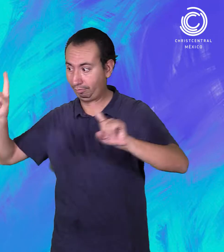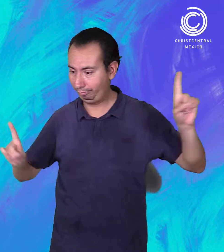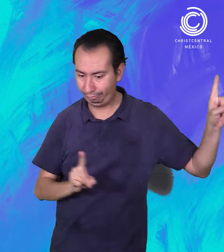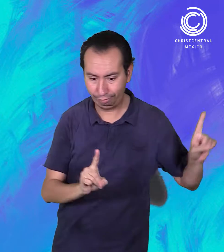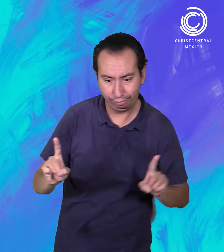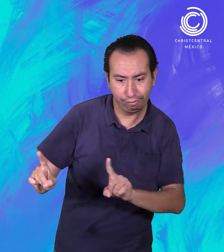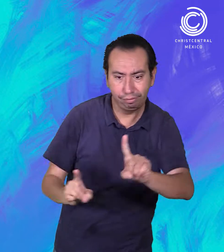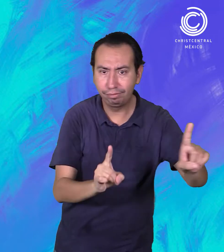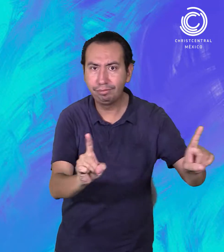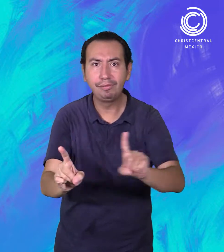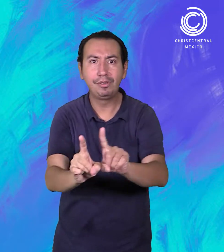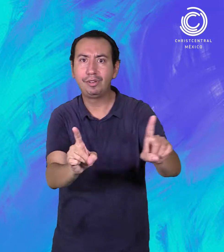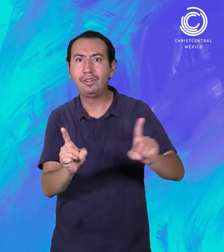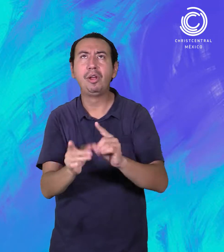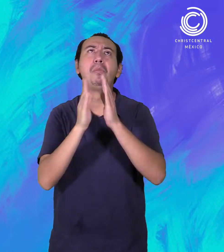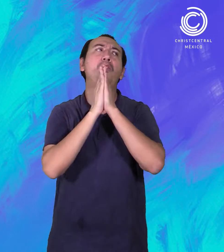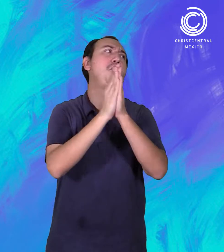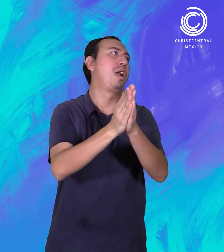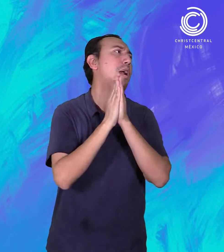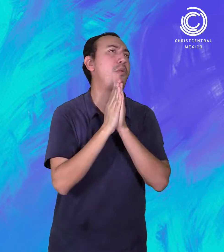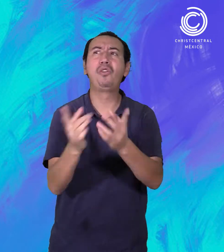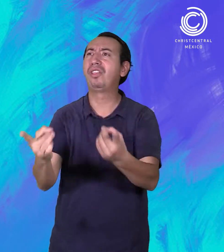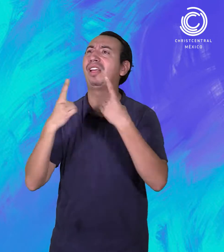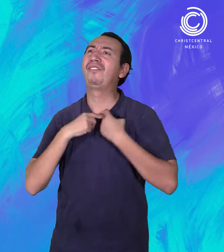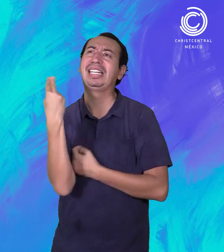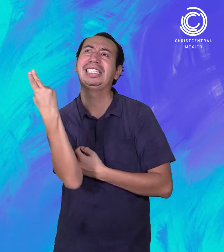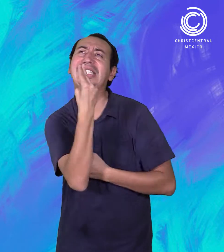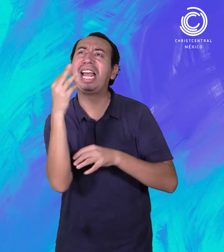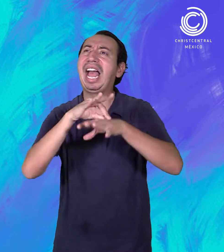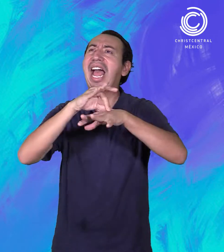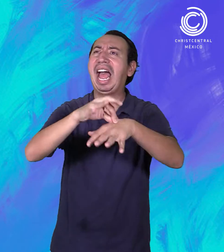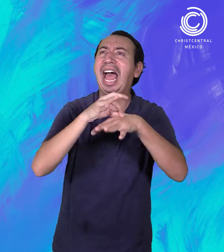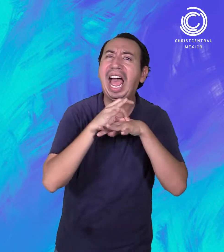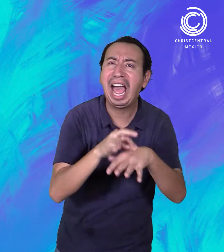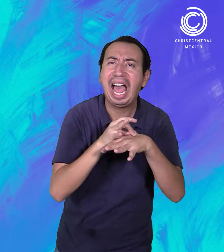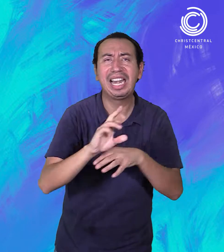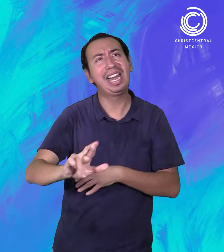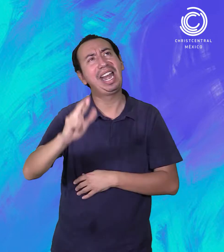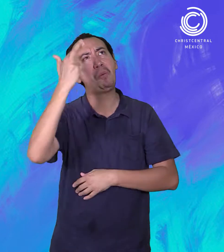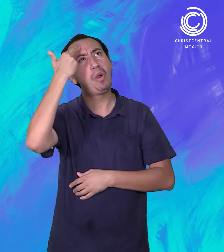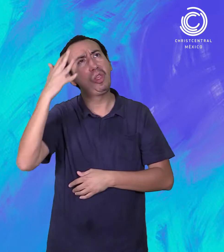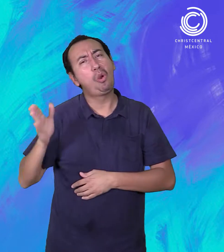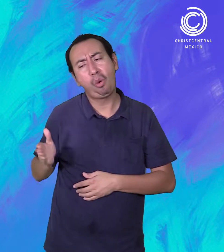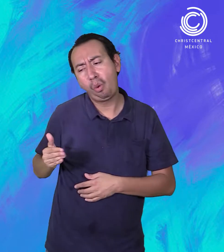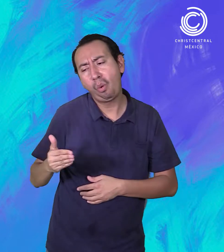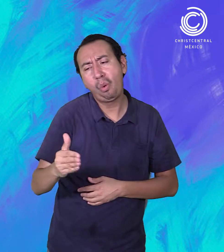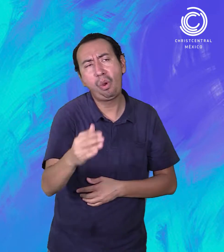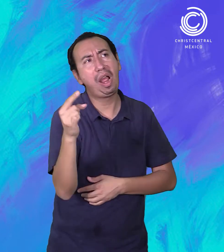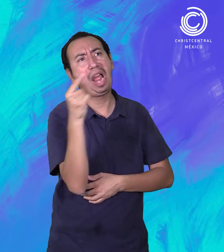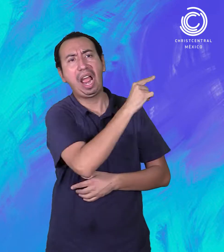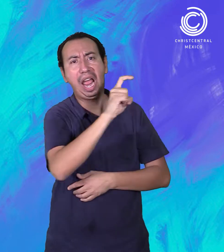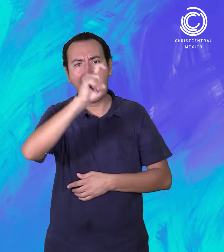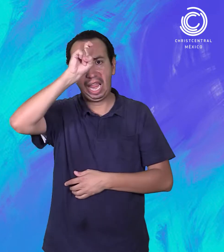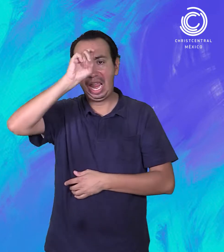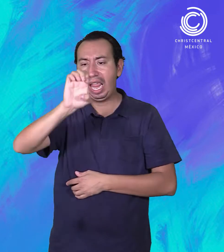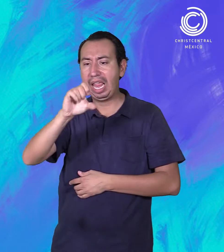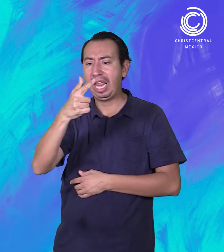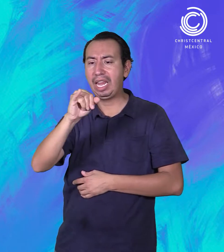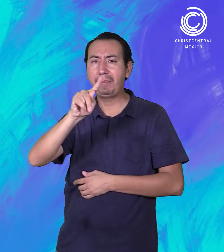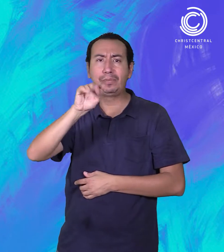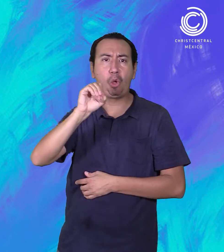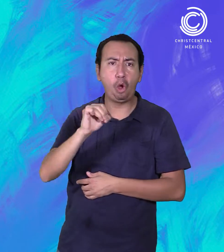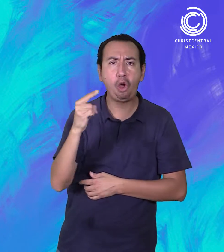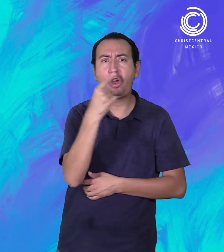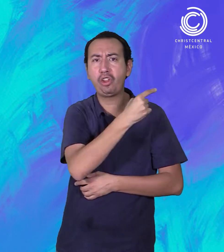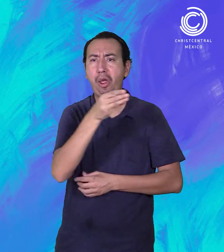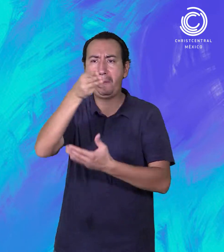dijeron: ¿quién nos diera a comer carne? Nos acordamos del pescado que comíamos en Egipto de balde, de los